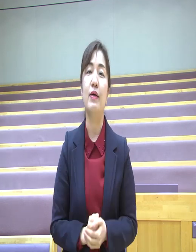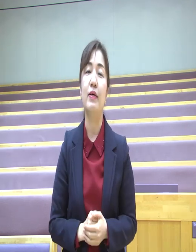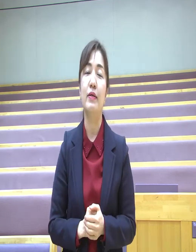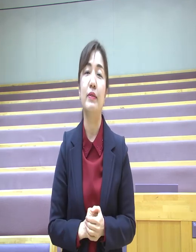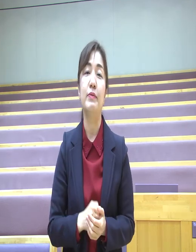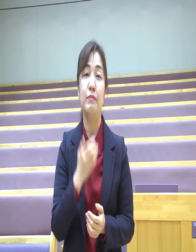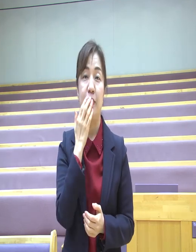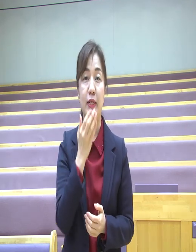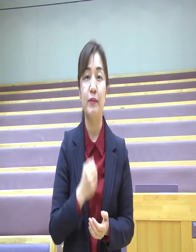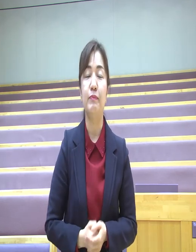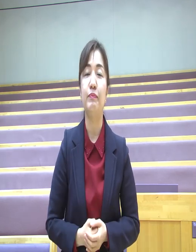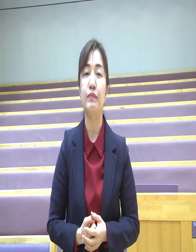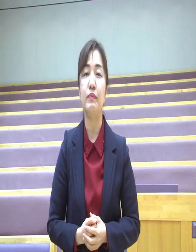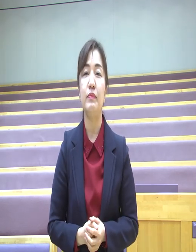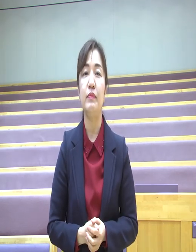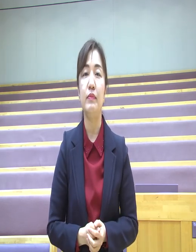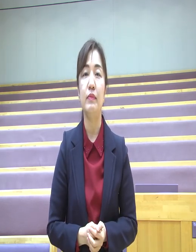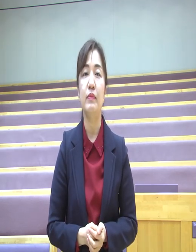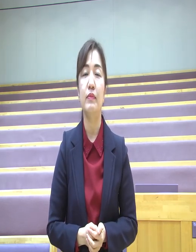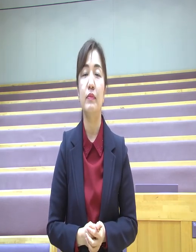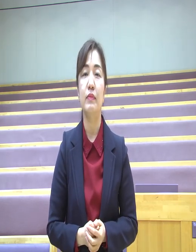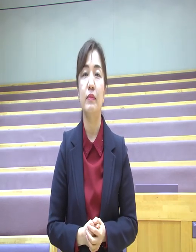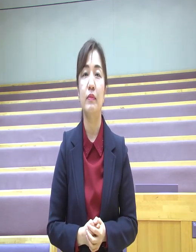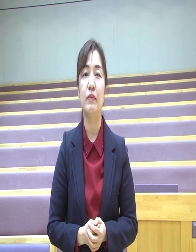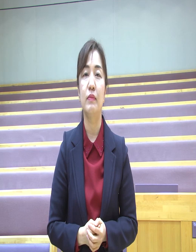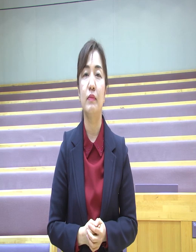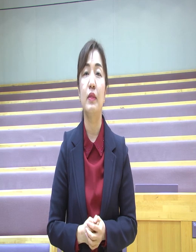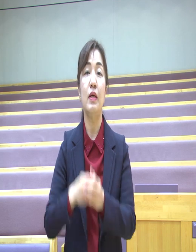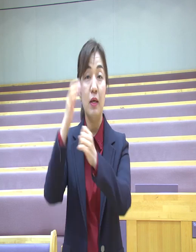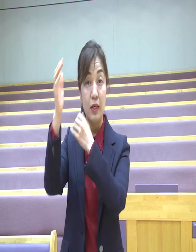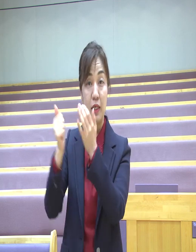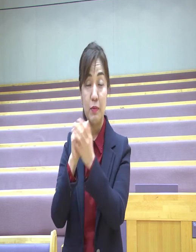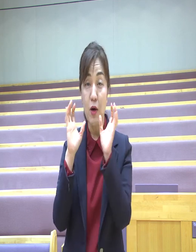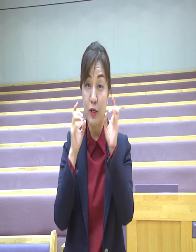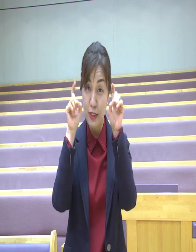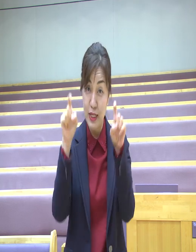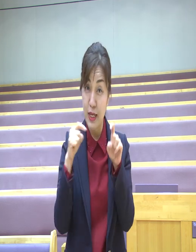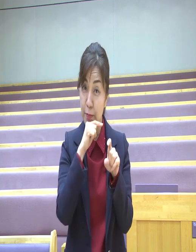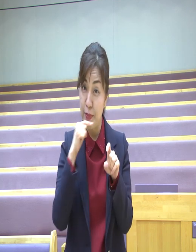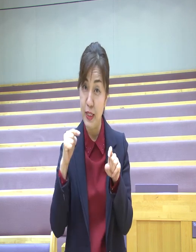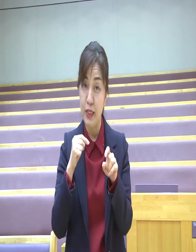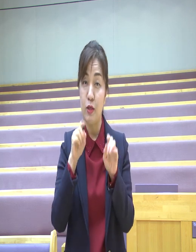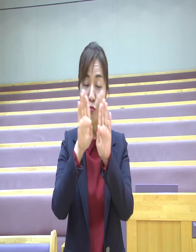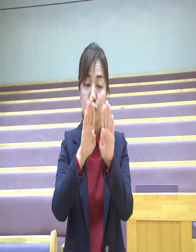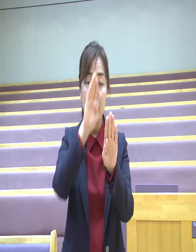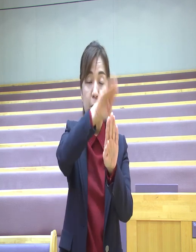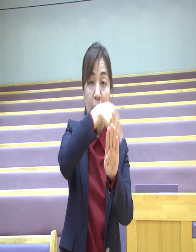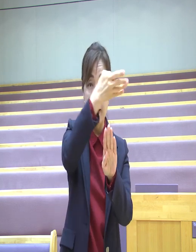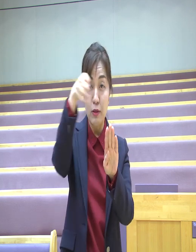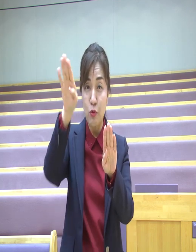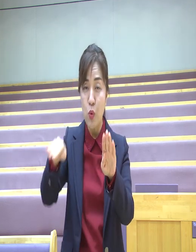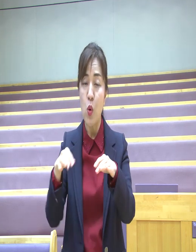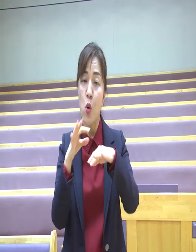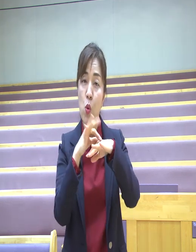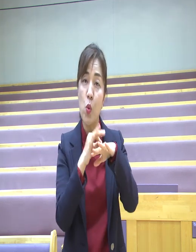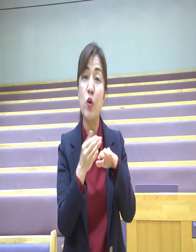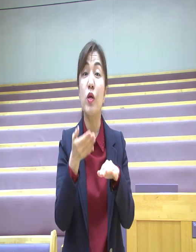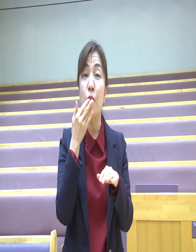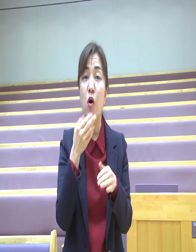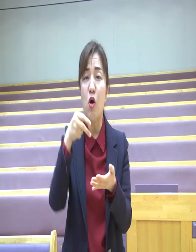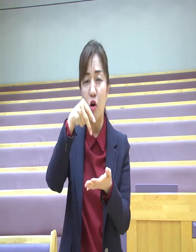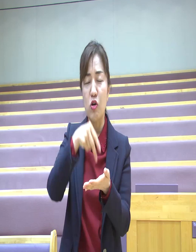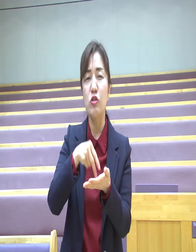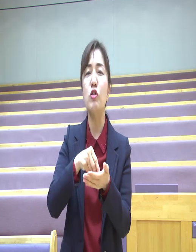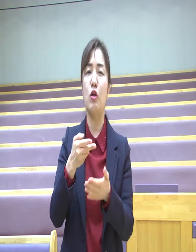집을 넘어간다는 것이었습니다. 그러면서 하나님은 어린 양의 피는 문에 바르고 고기는 구워서 먹되